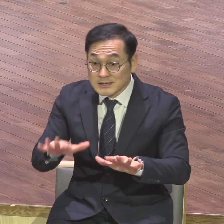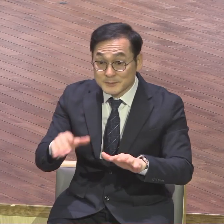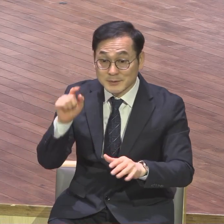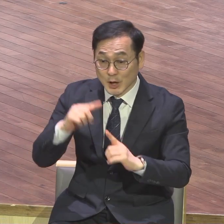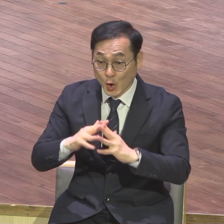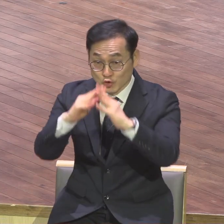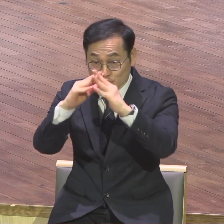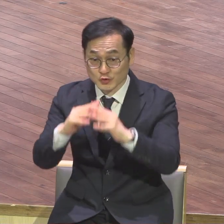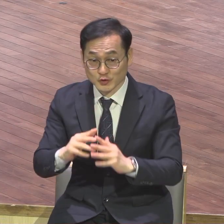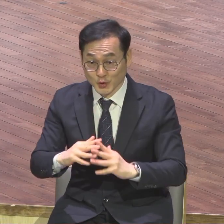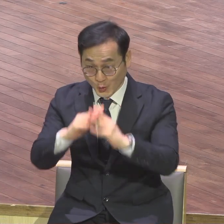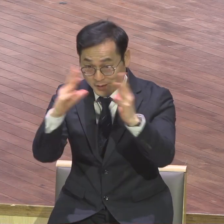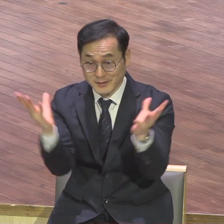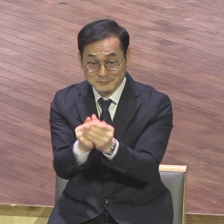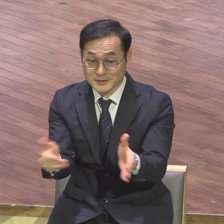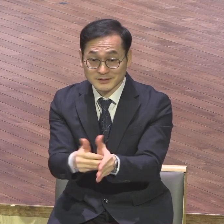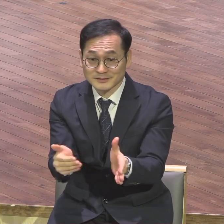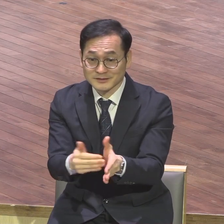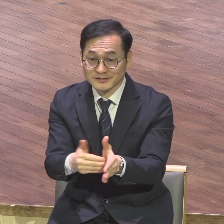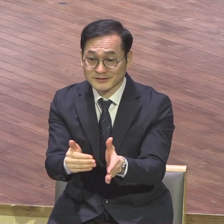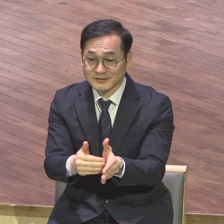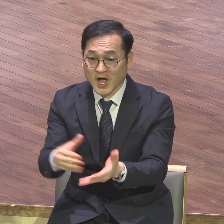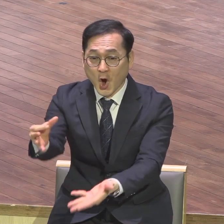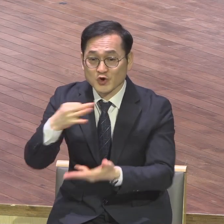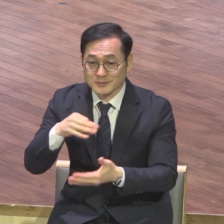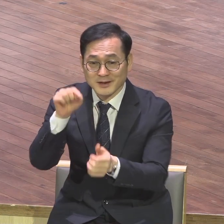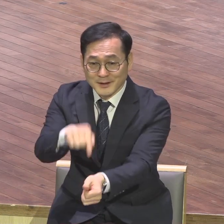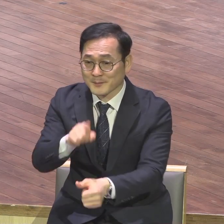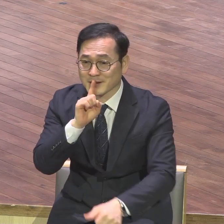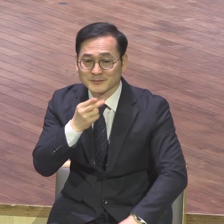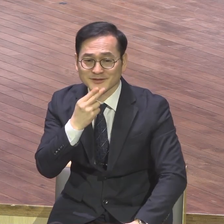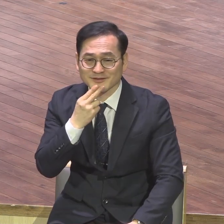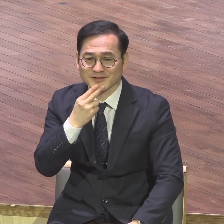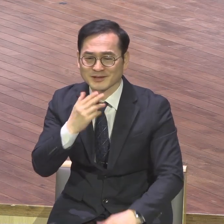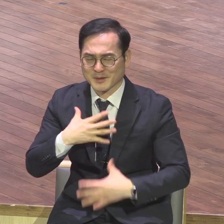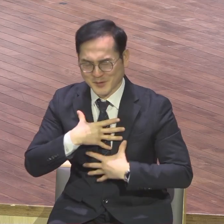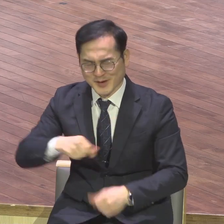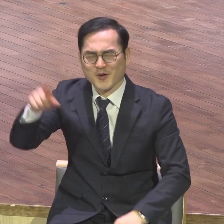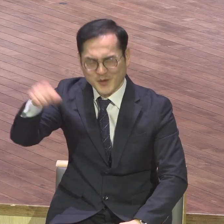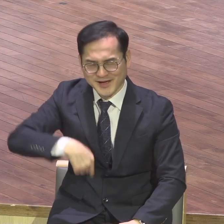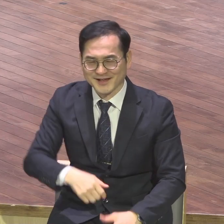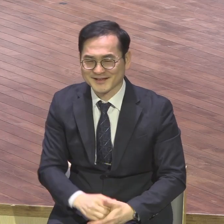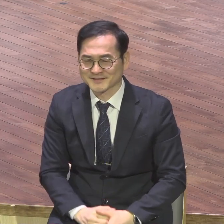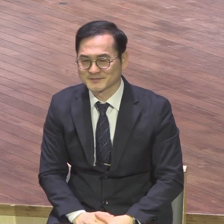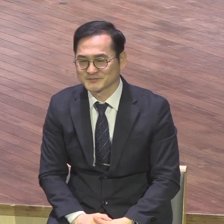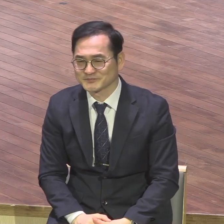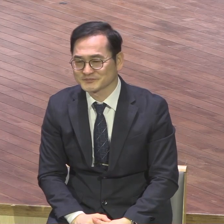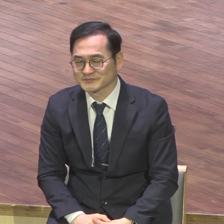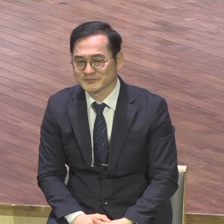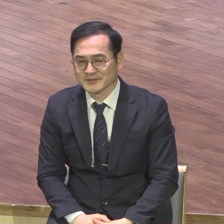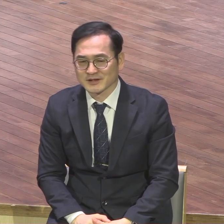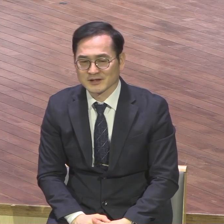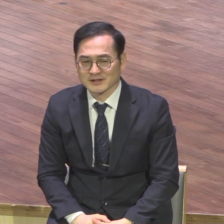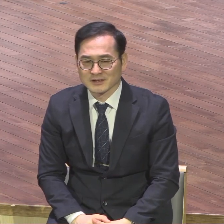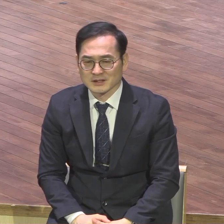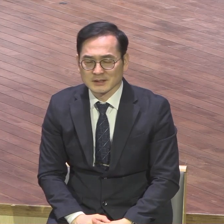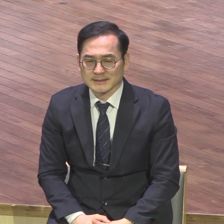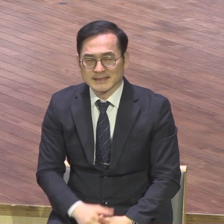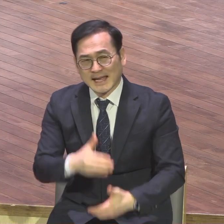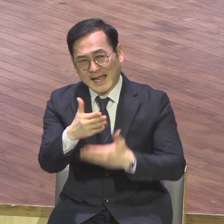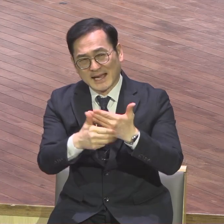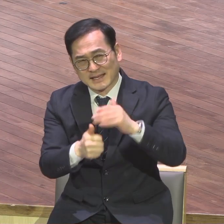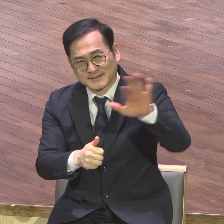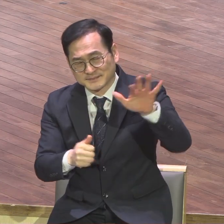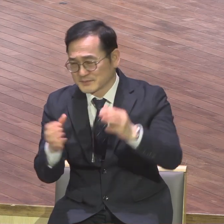물질이 시험 들었다가 뭐예요? 물질을 사랑한다는 거예요. 거기 똑같은 얘기예요. 하나님보다 물질이 더 중요해. 그래서 시험